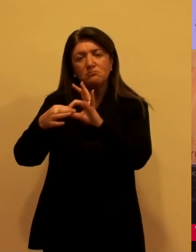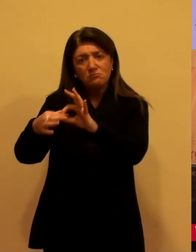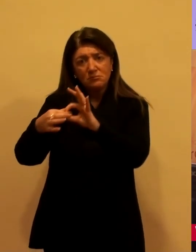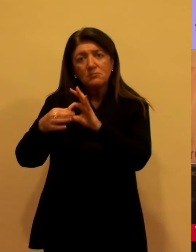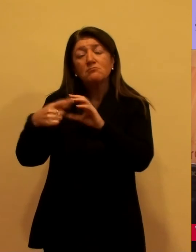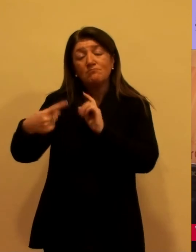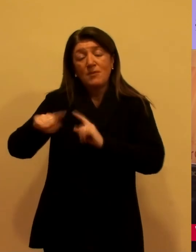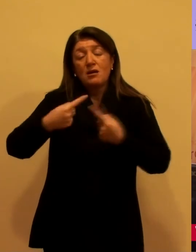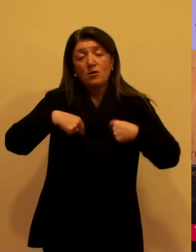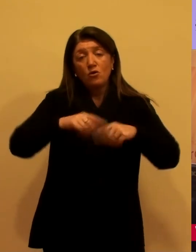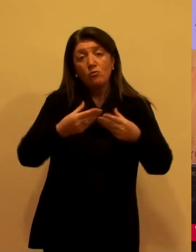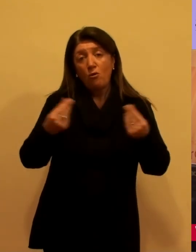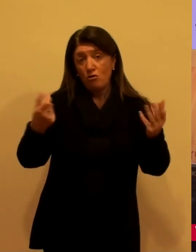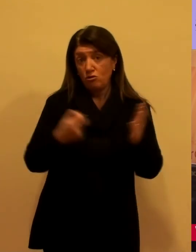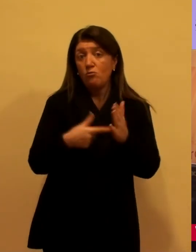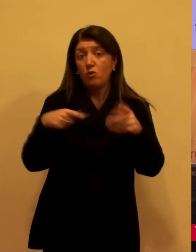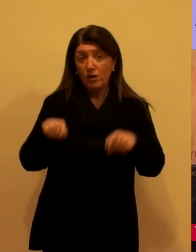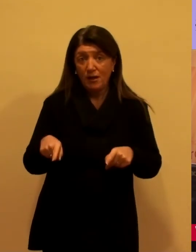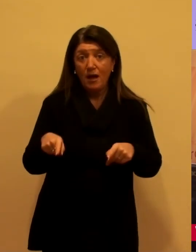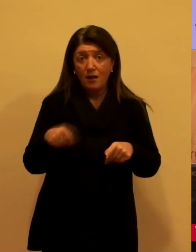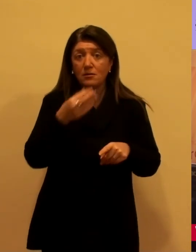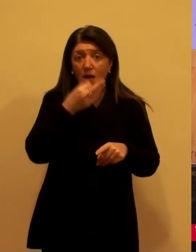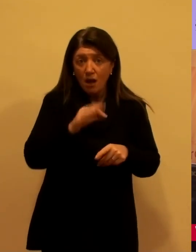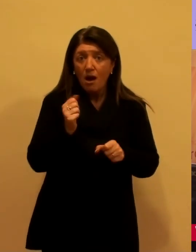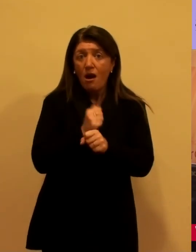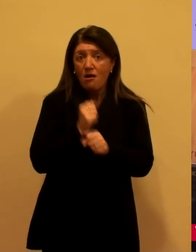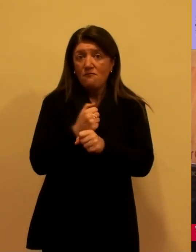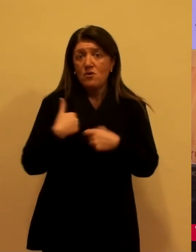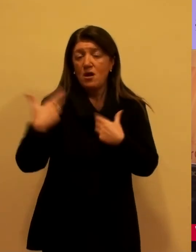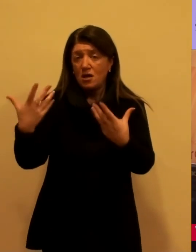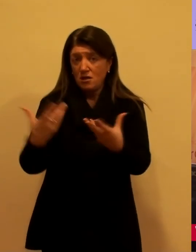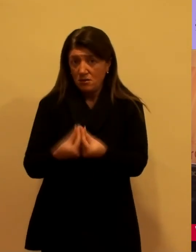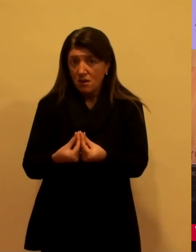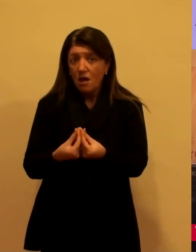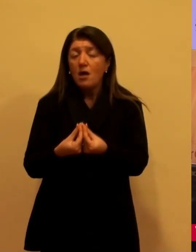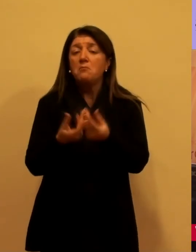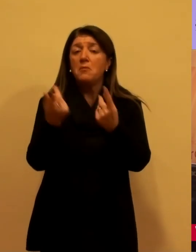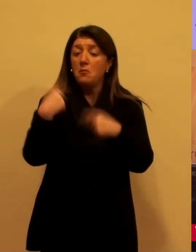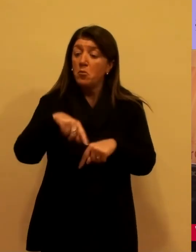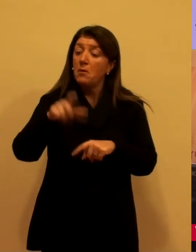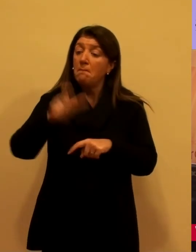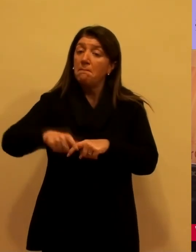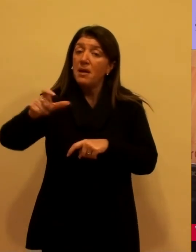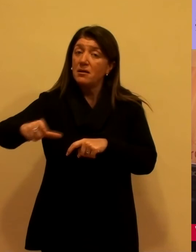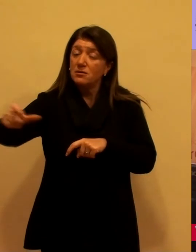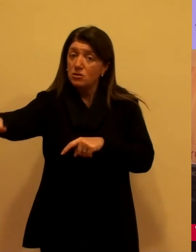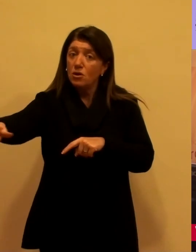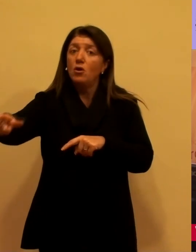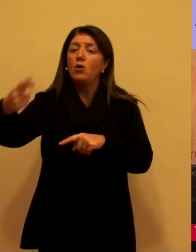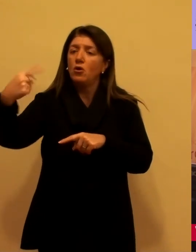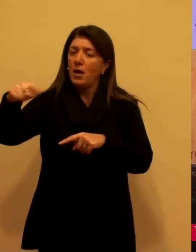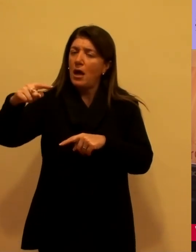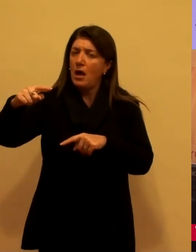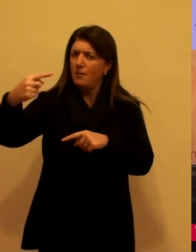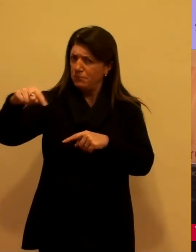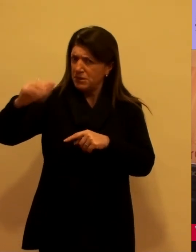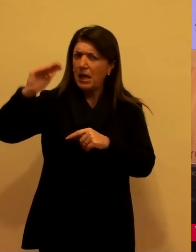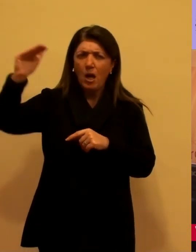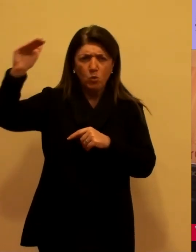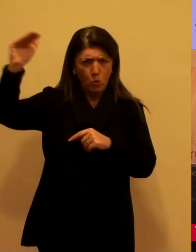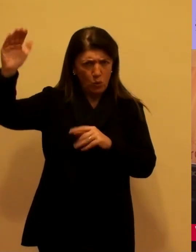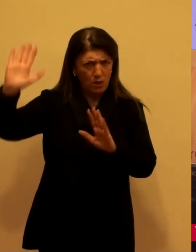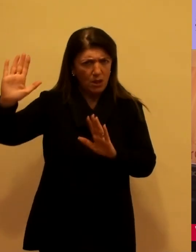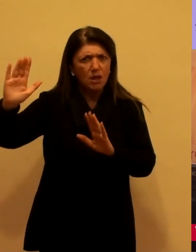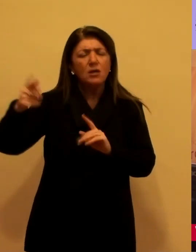molto importante, riusciamo a lavorare con loro e addirittura le persone che si tratta sempre di adulti in realtà